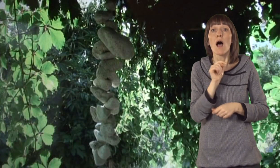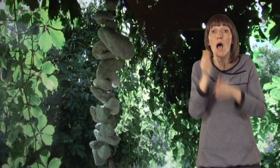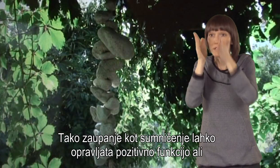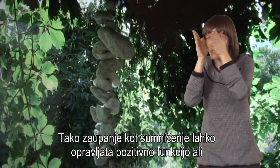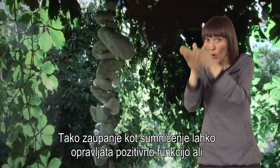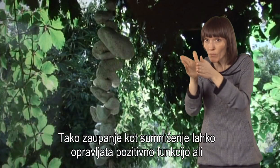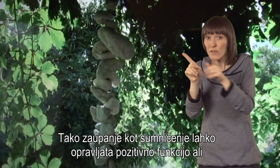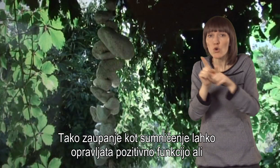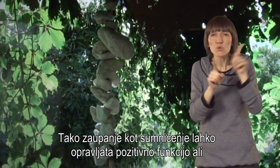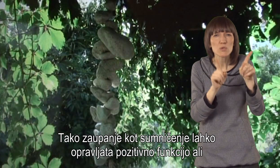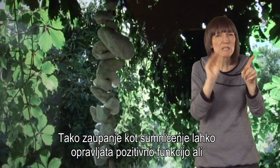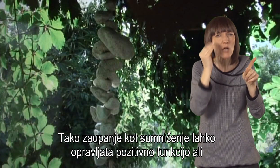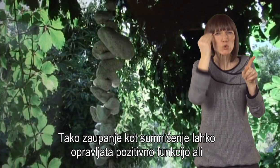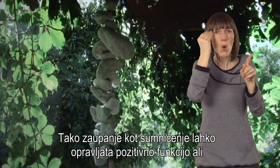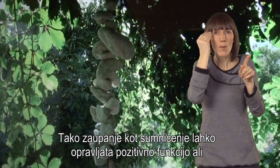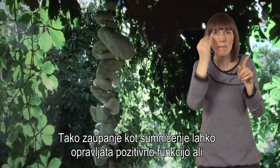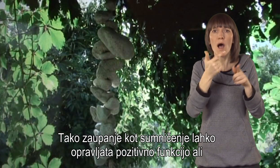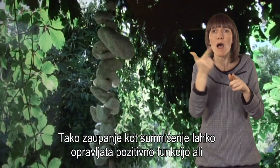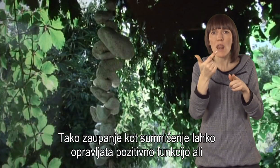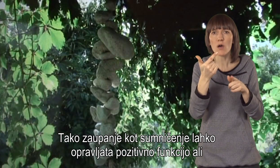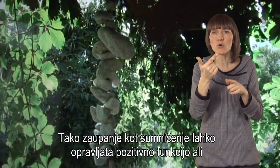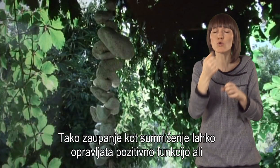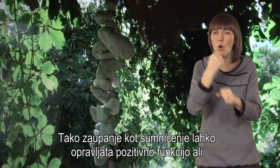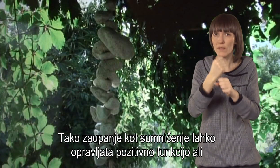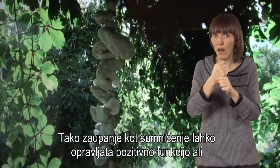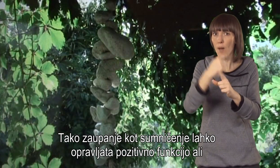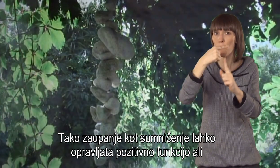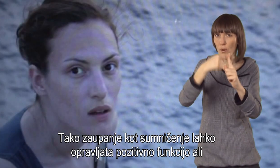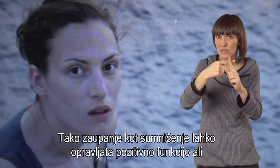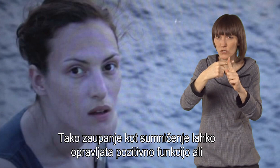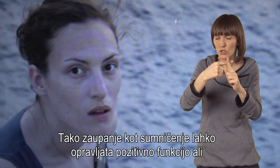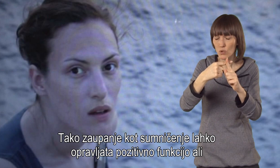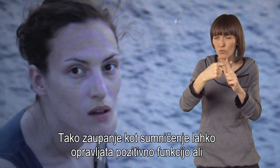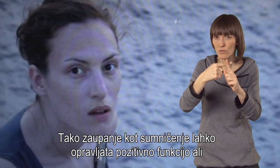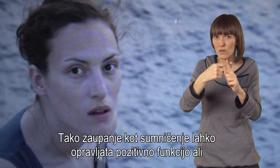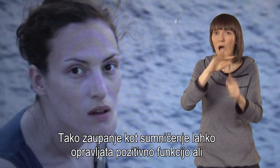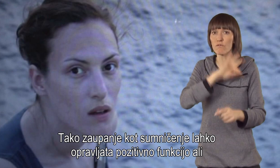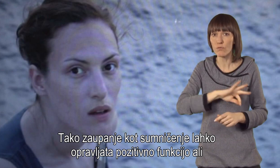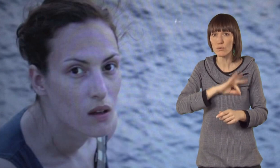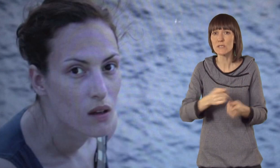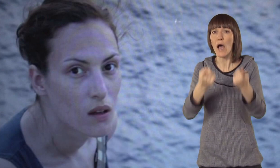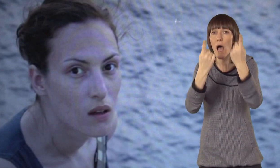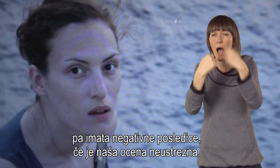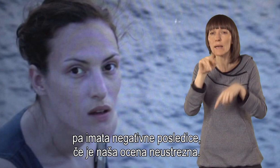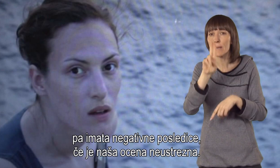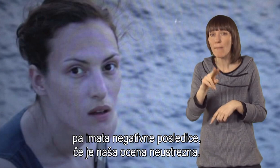In tako zaupanje kot sumničenje lahko opravljata pozitivno funkcijo ali